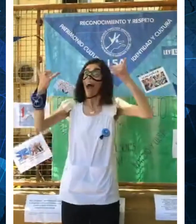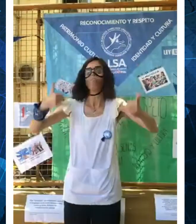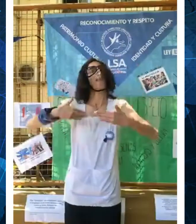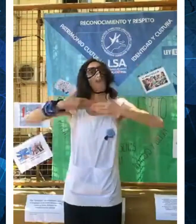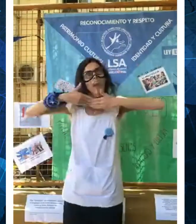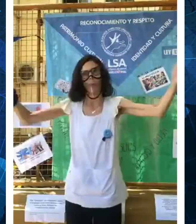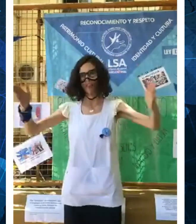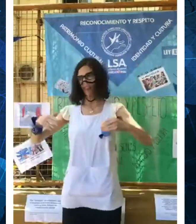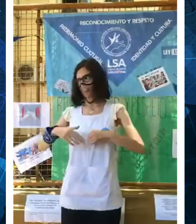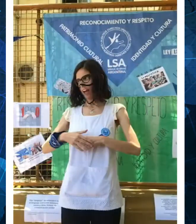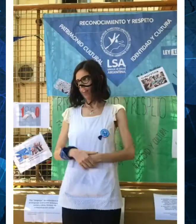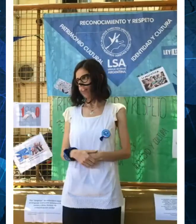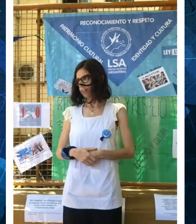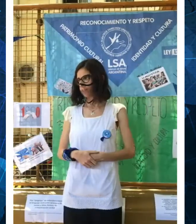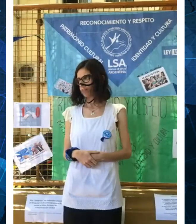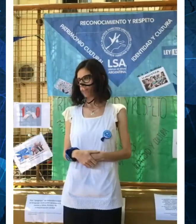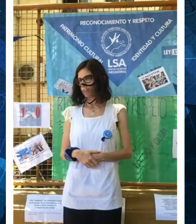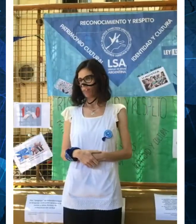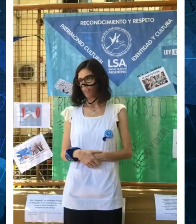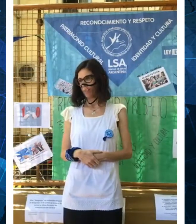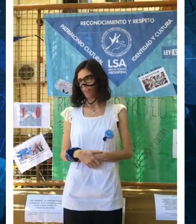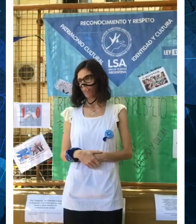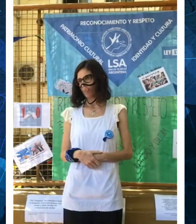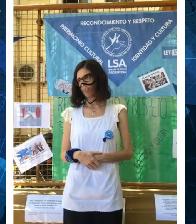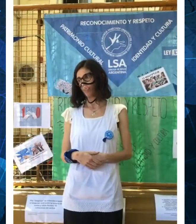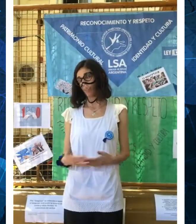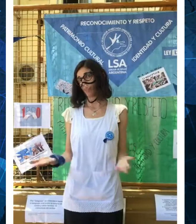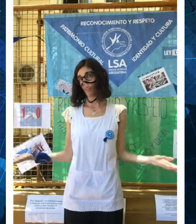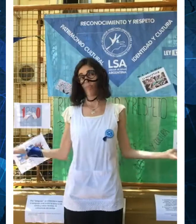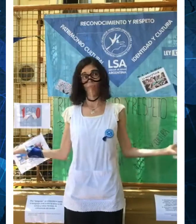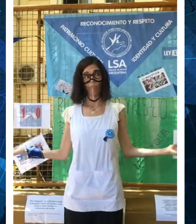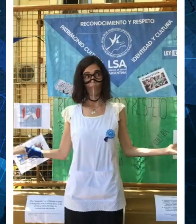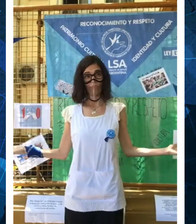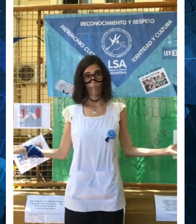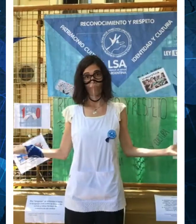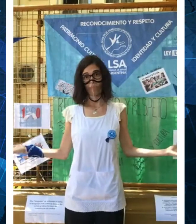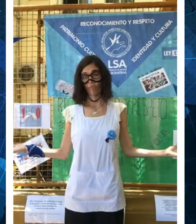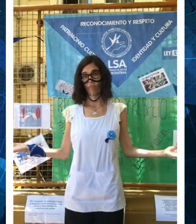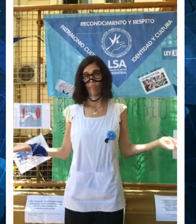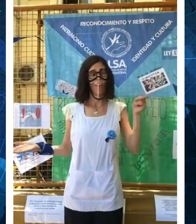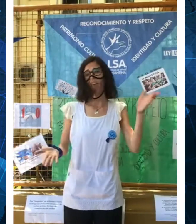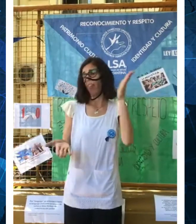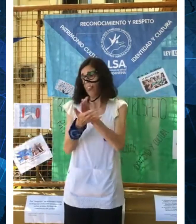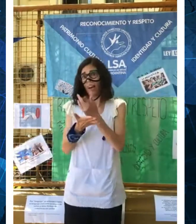La lengua de señas sigue siendo oprimida, pero debemos adquirir nuestra libertad.